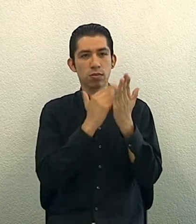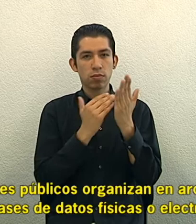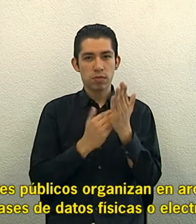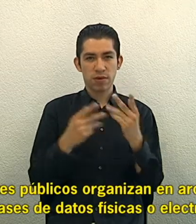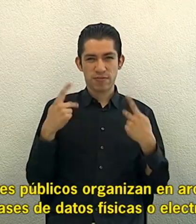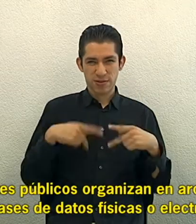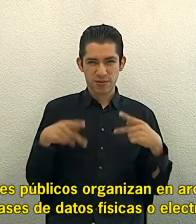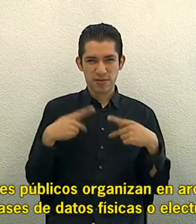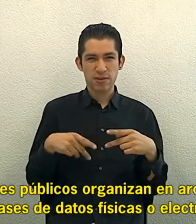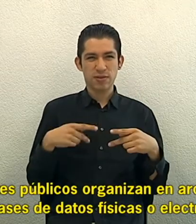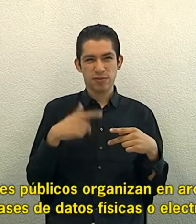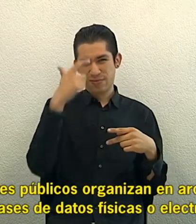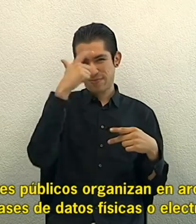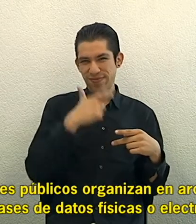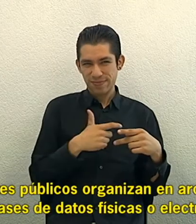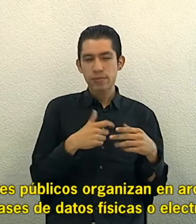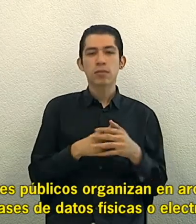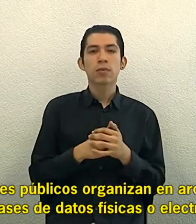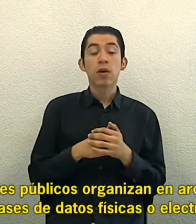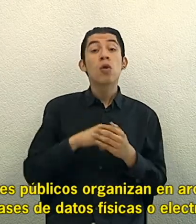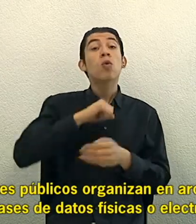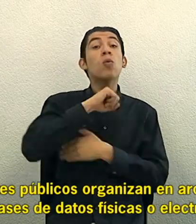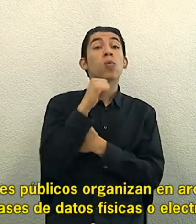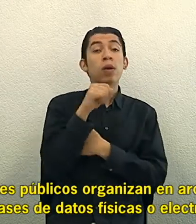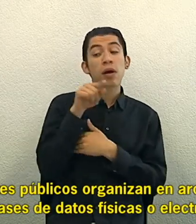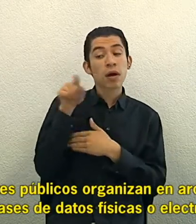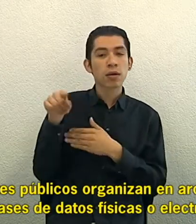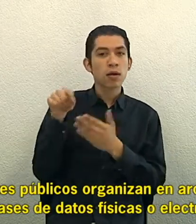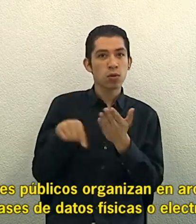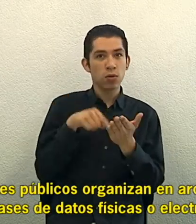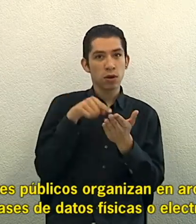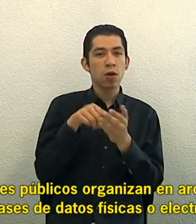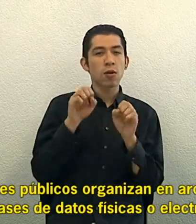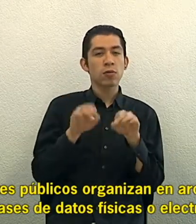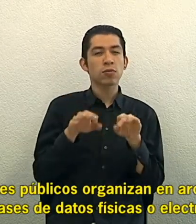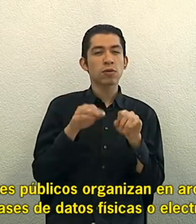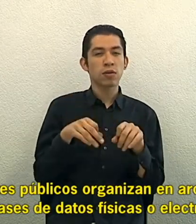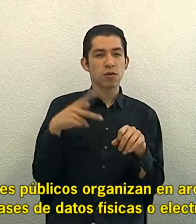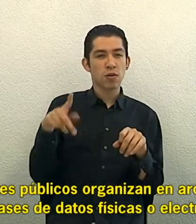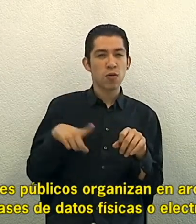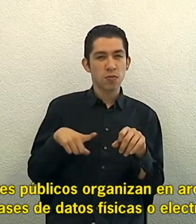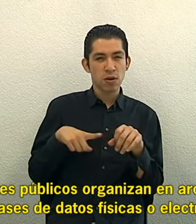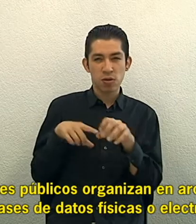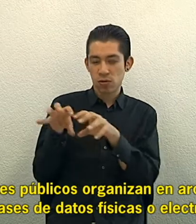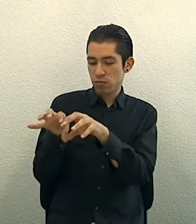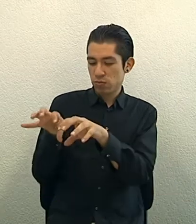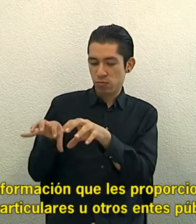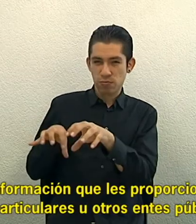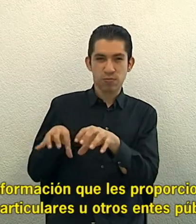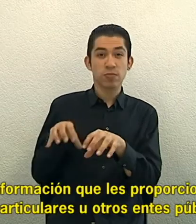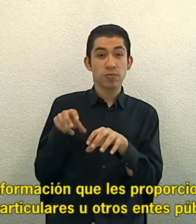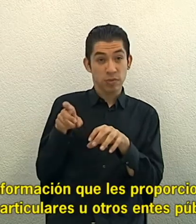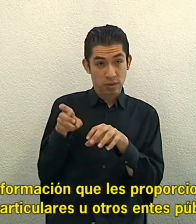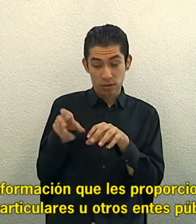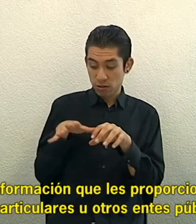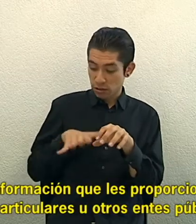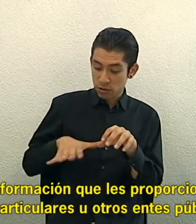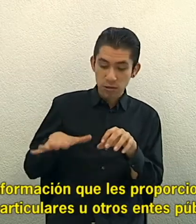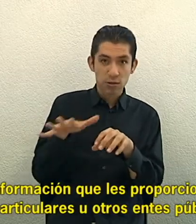los entes públicos organizan en archivos o en bases de datos físicas o electrónicas la información que les proporcionan